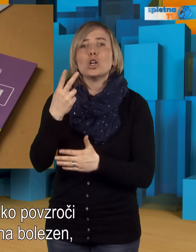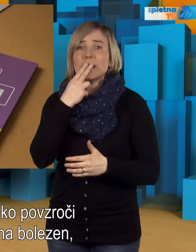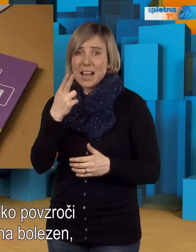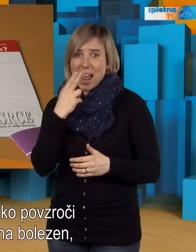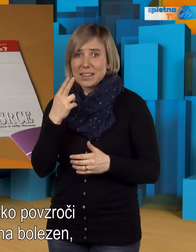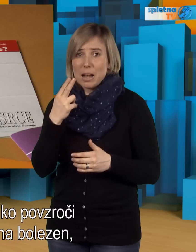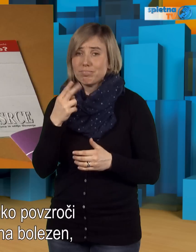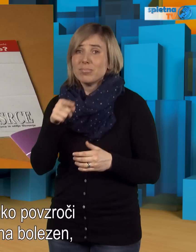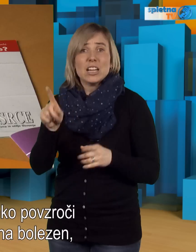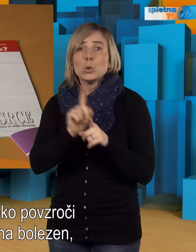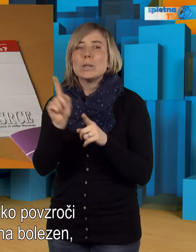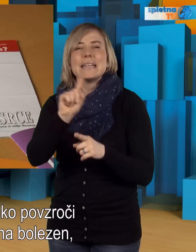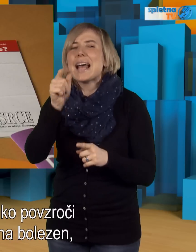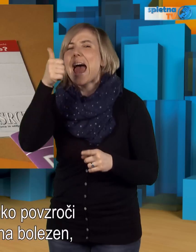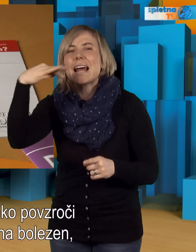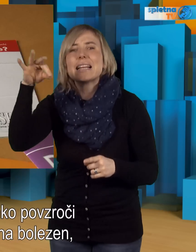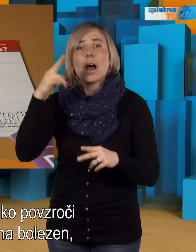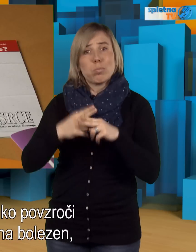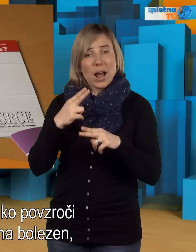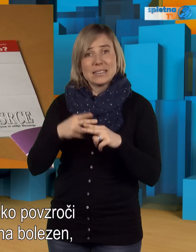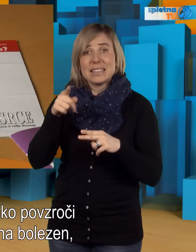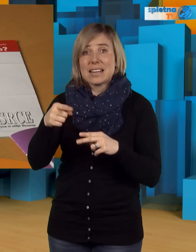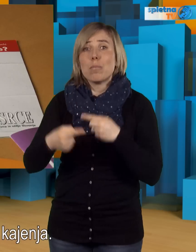edina bolezen, ki je posledica kajenja.